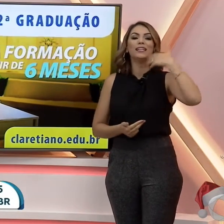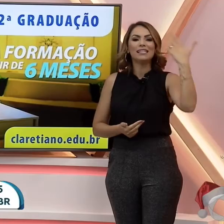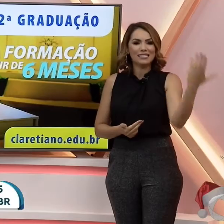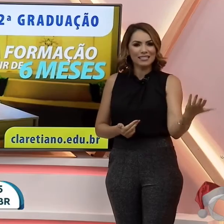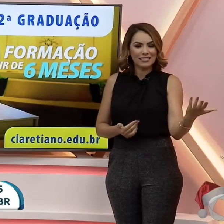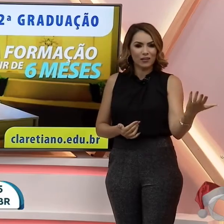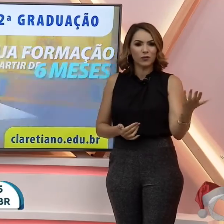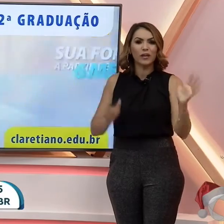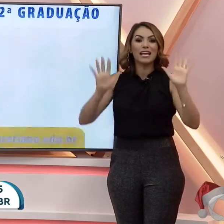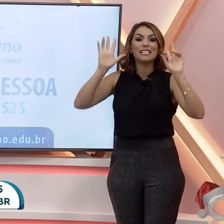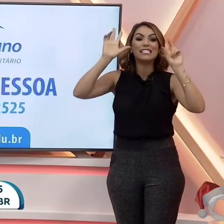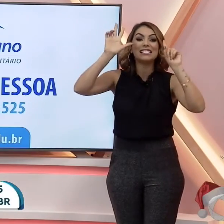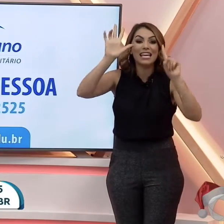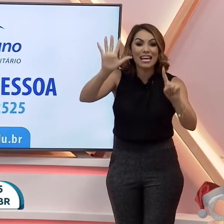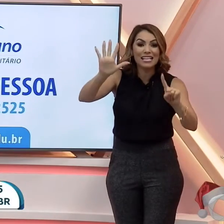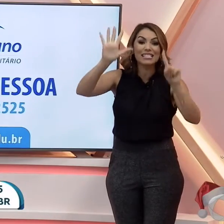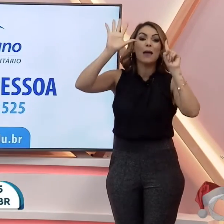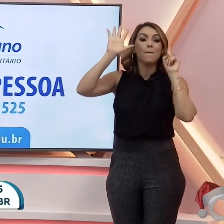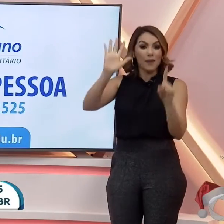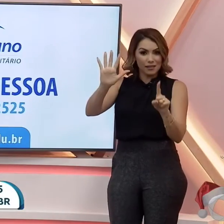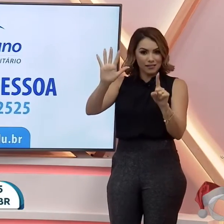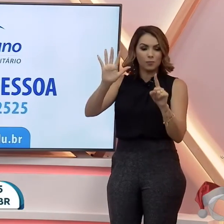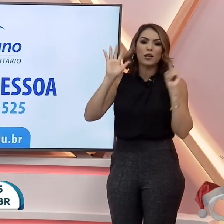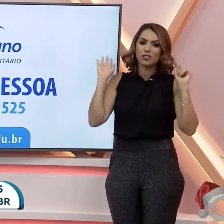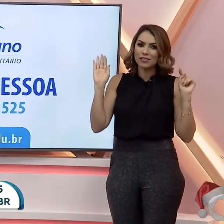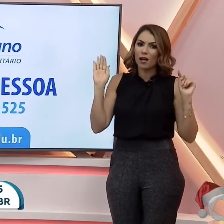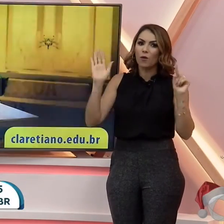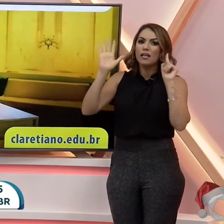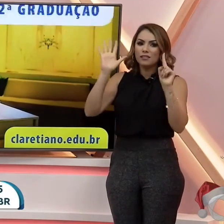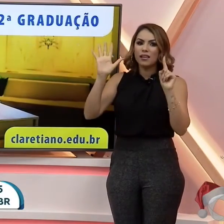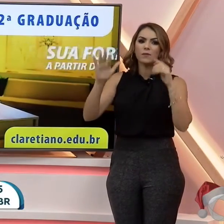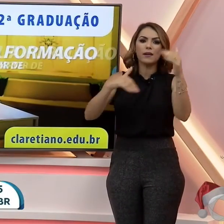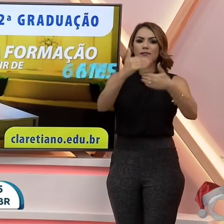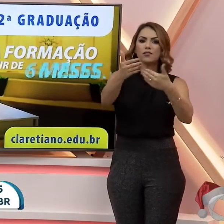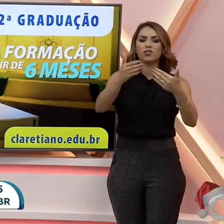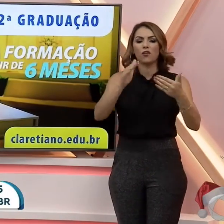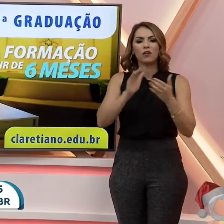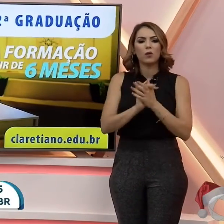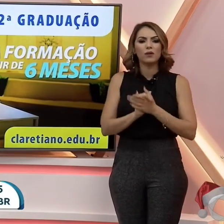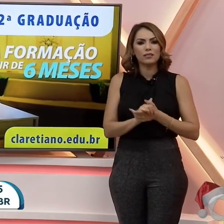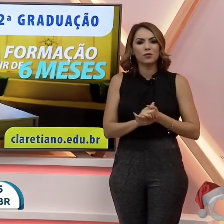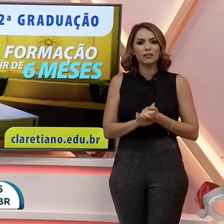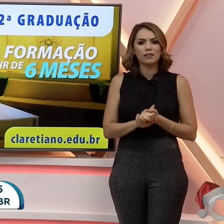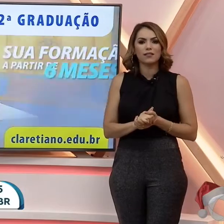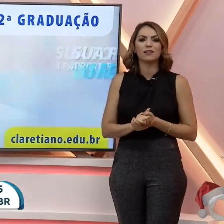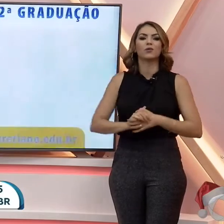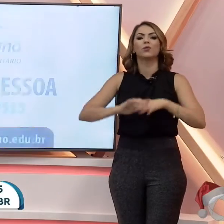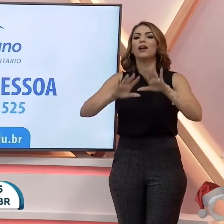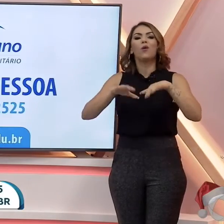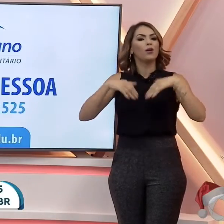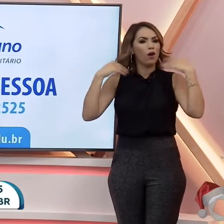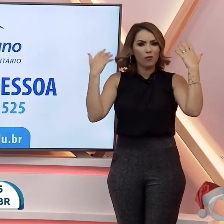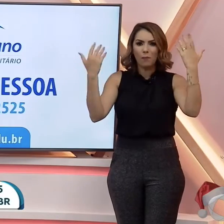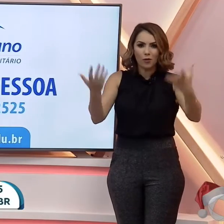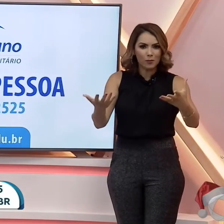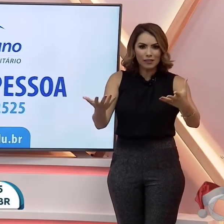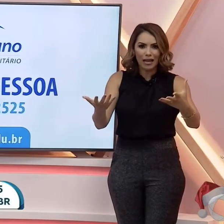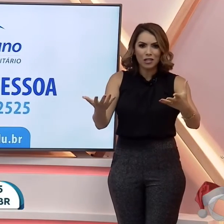segunda licenciatura em 6 meses. Presta atenção, 6 meses já fica com a segunda licenciatura, uma nova possibilidade